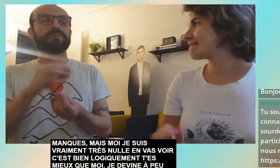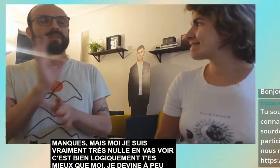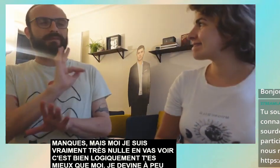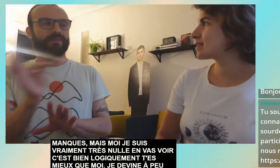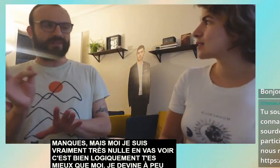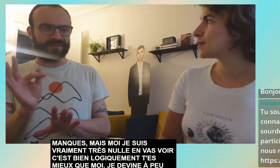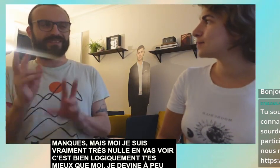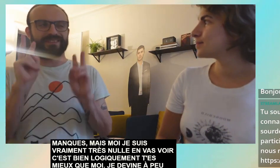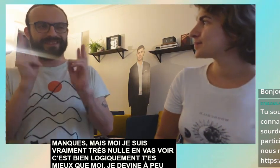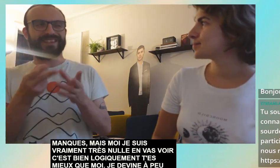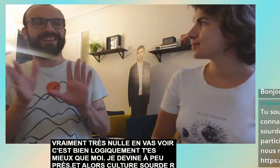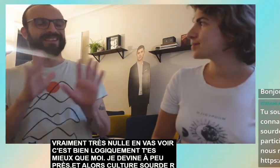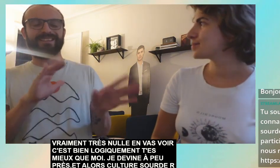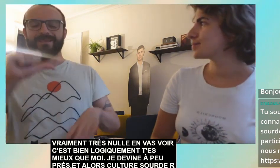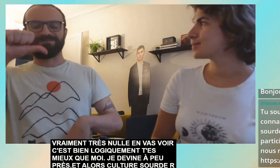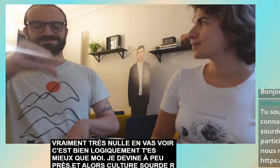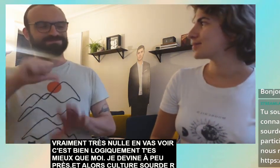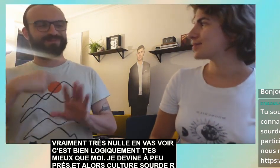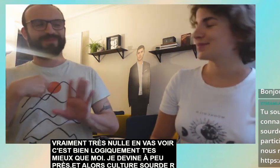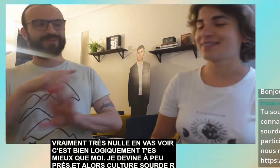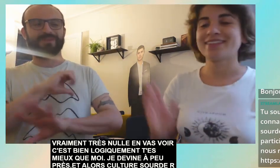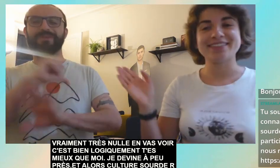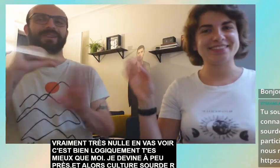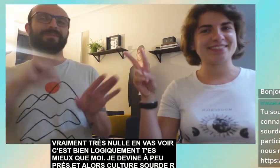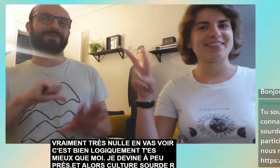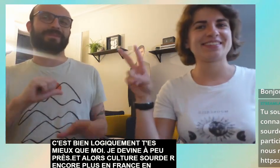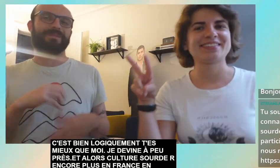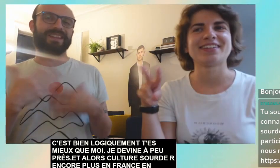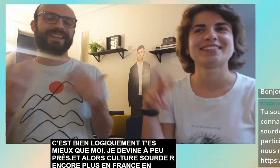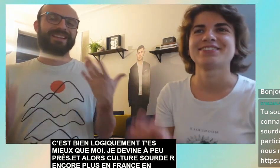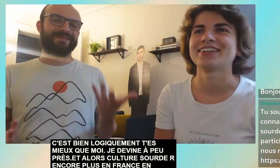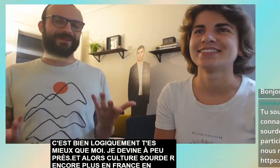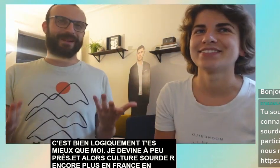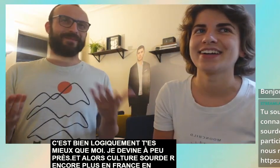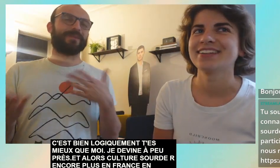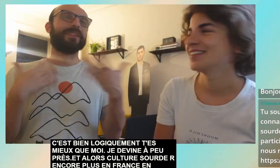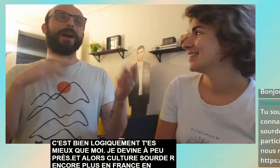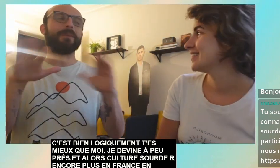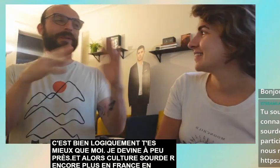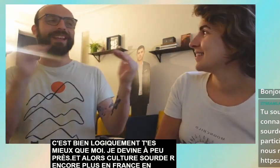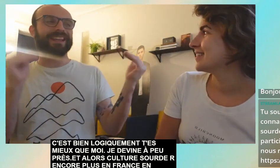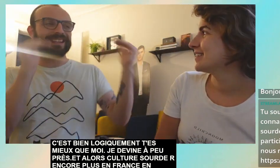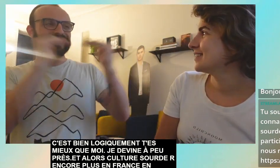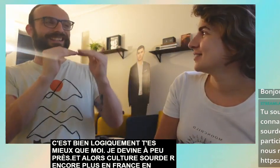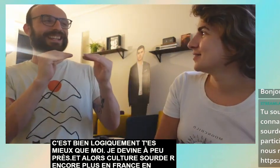en France en général, je suis vraiment nul. C'est vrai. Voilà, donc on est à peu près à égalité.